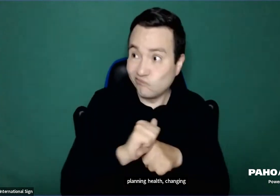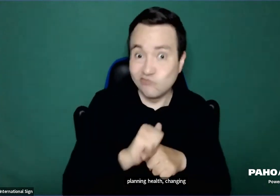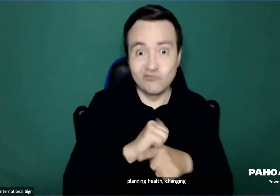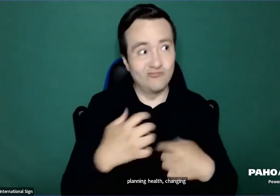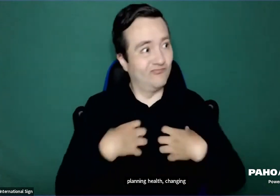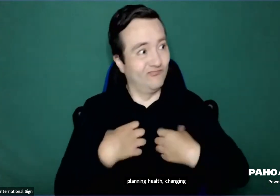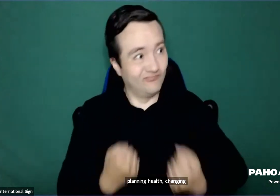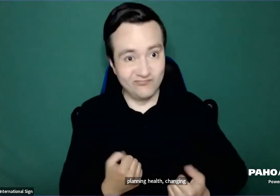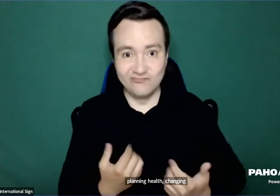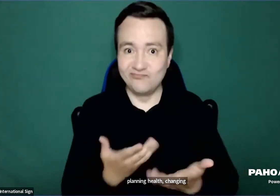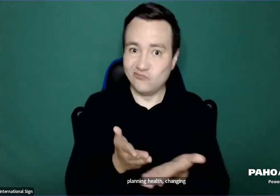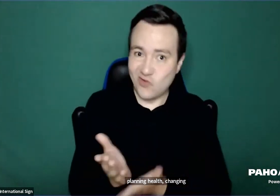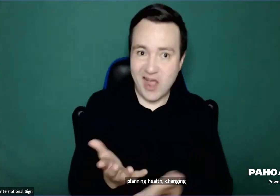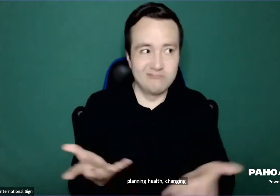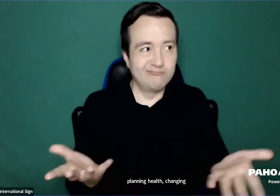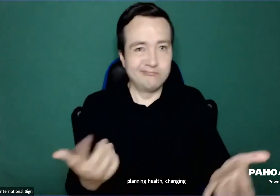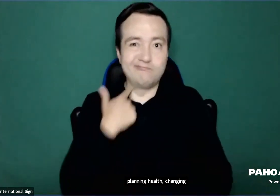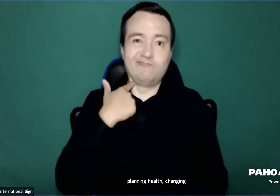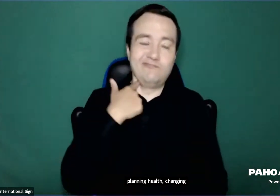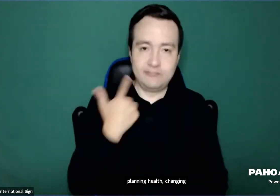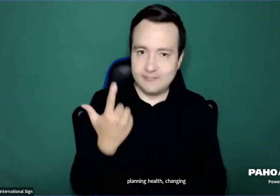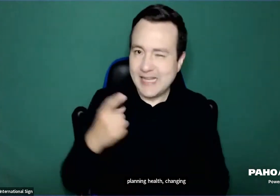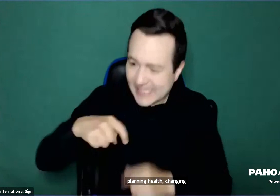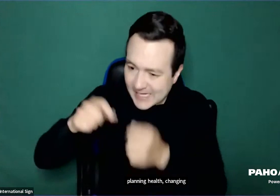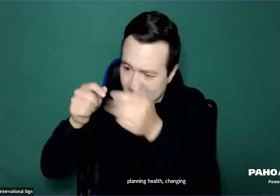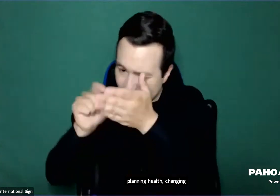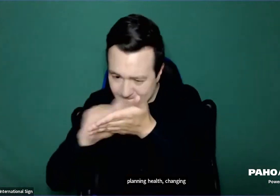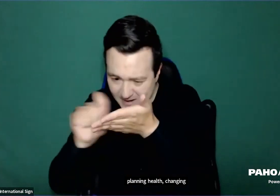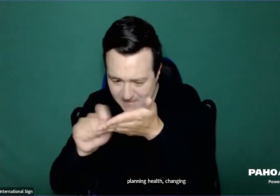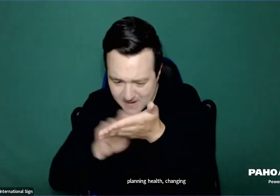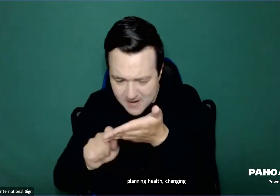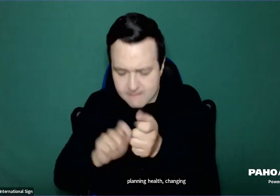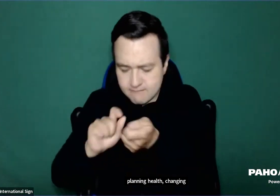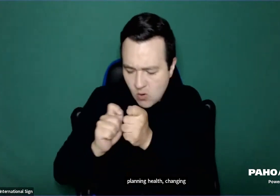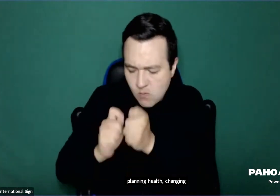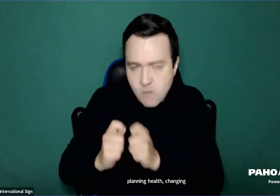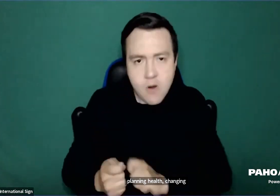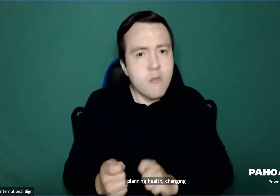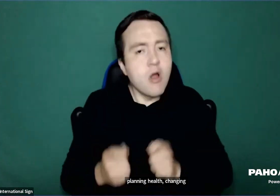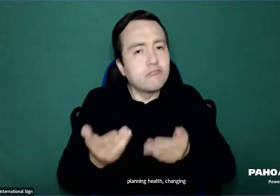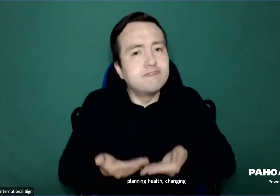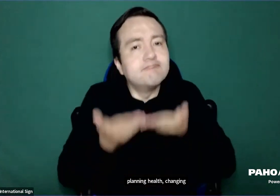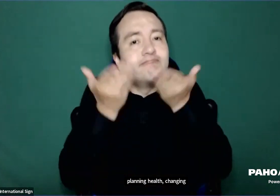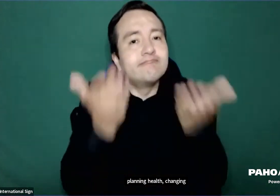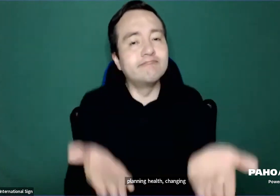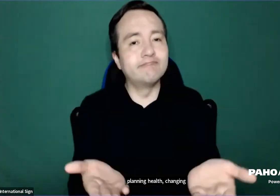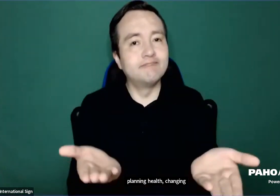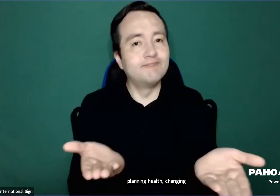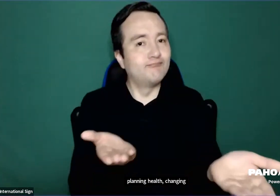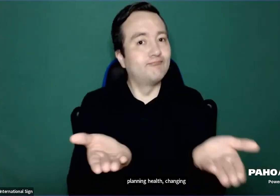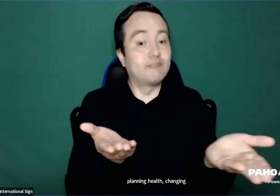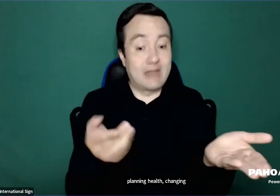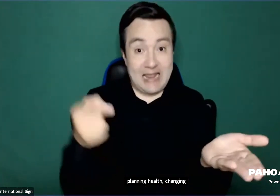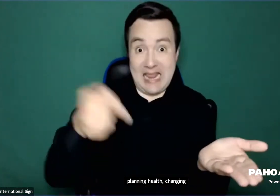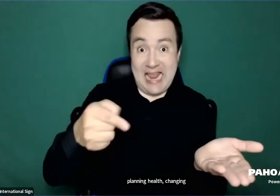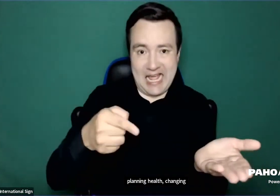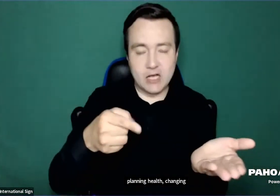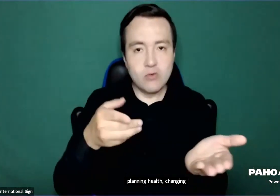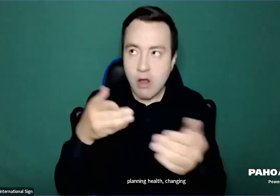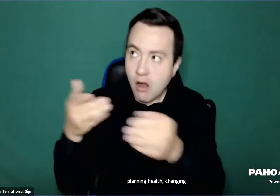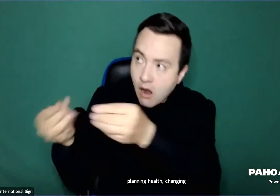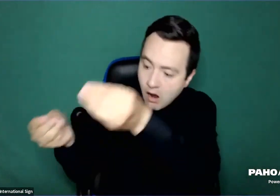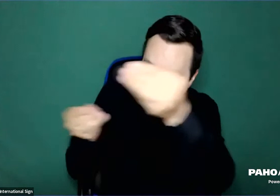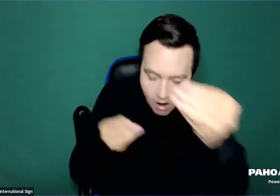de saúde pública renovadas se estabelecem precisamente para servir como hoja de ruta para fortalecer